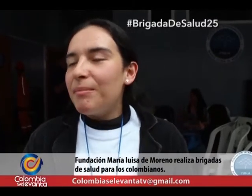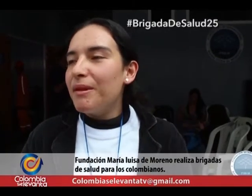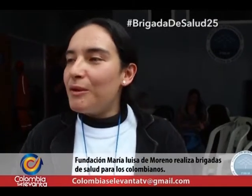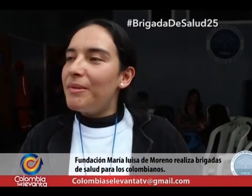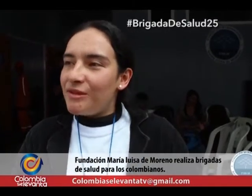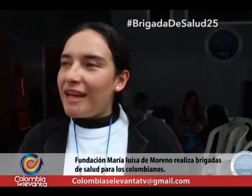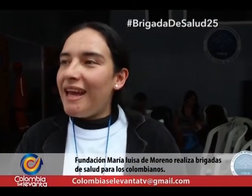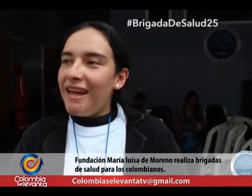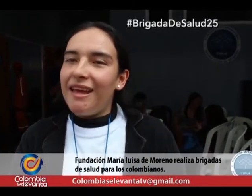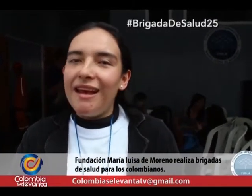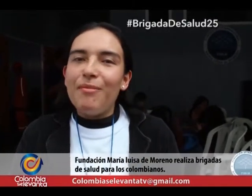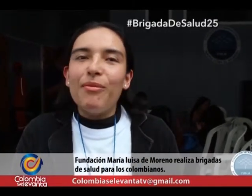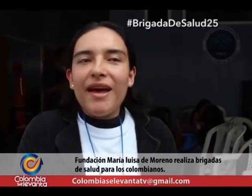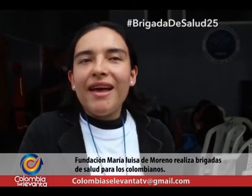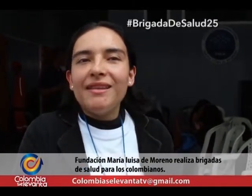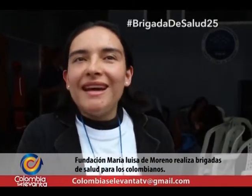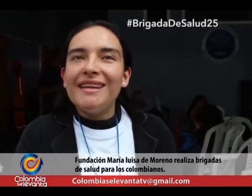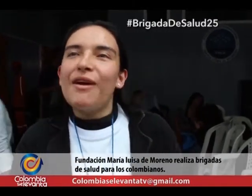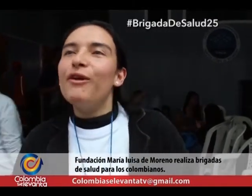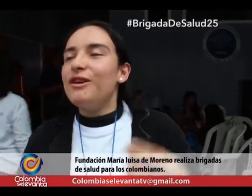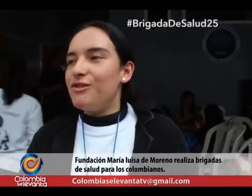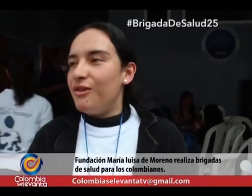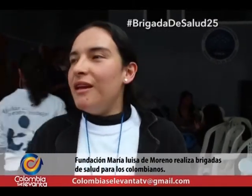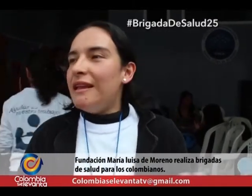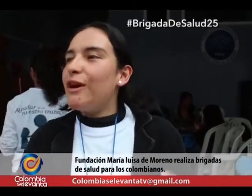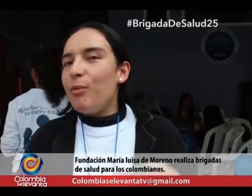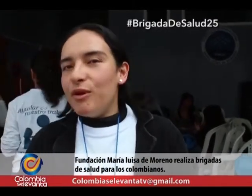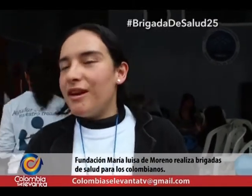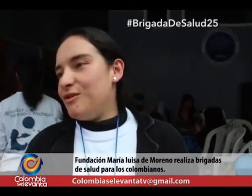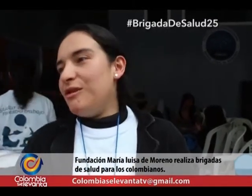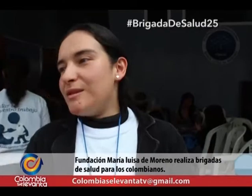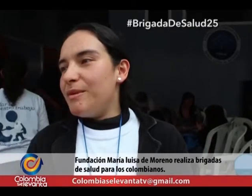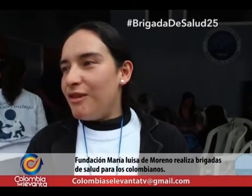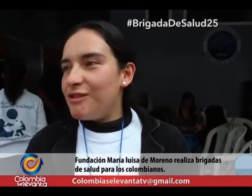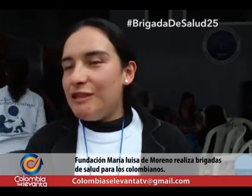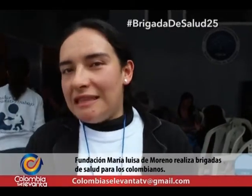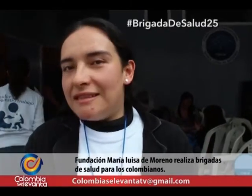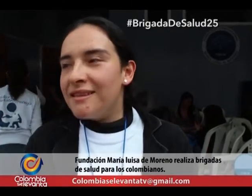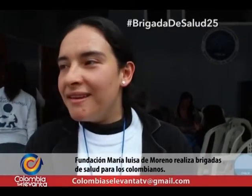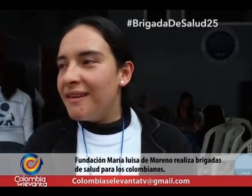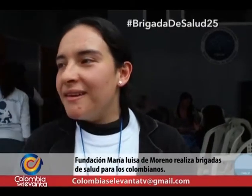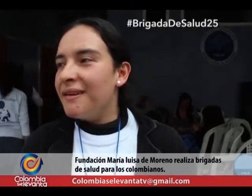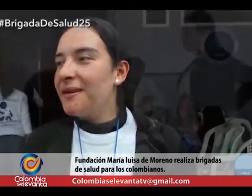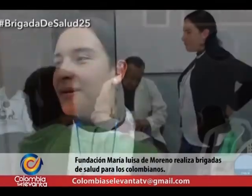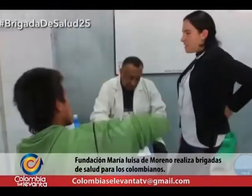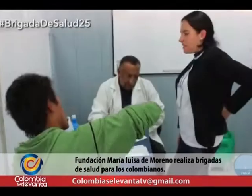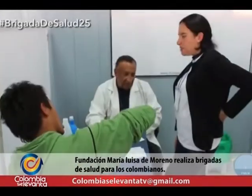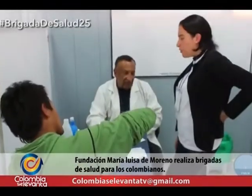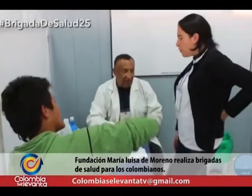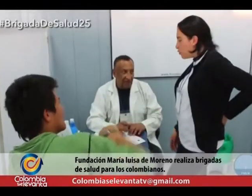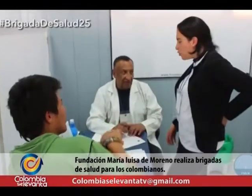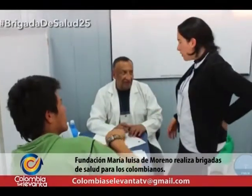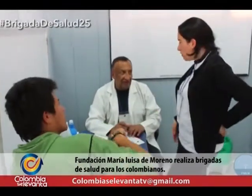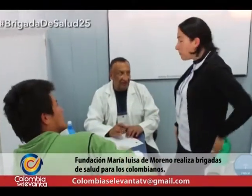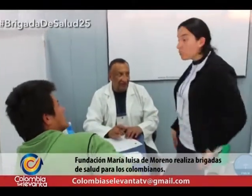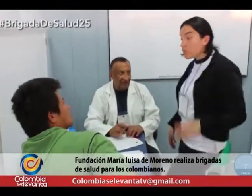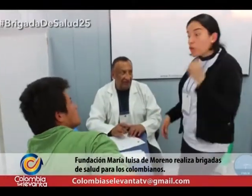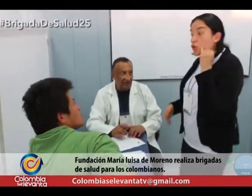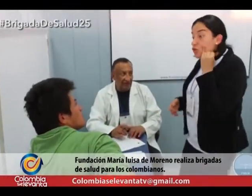intérprete, una persona que le pueda dar esa conexión de comunicación con las personas oyentes. ¿Y qué te han dicho ellos? ¿Cómo lo han tomado esa ayuda que tú